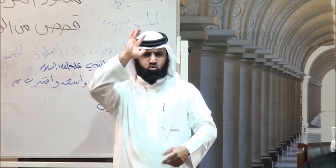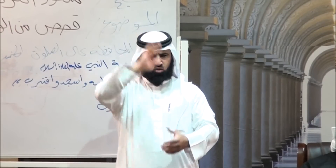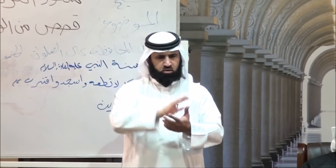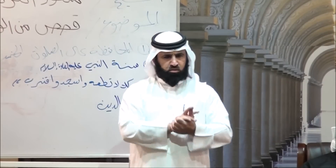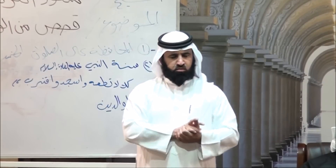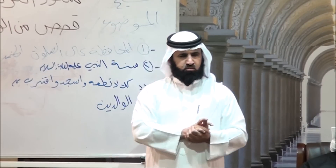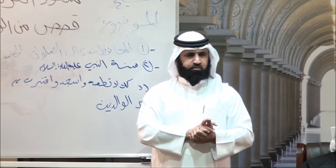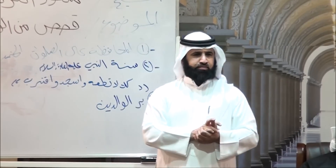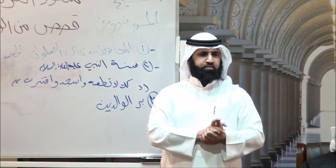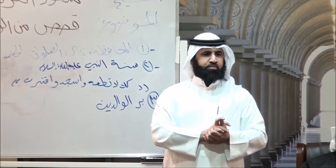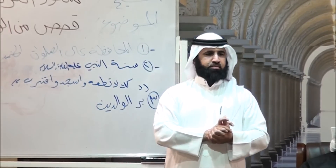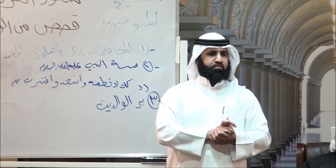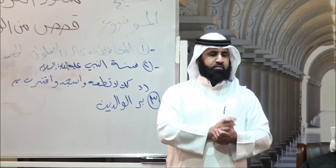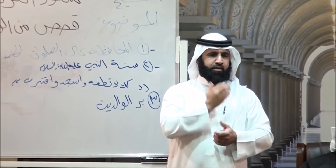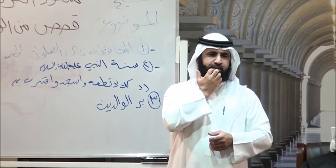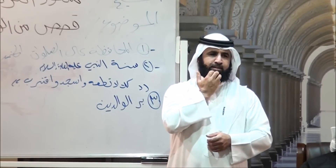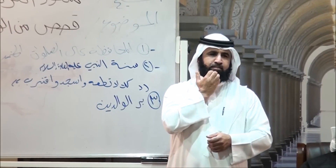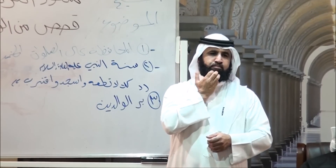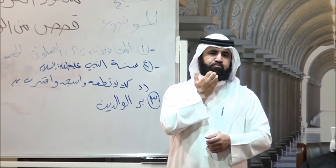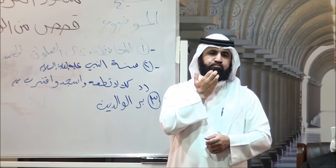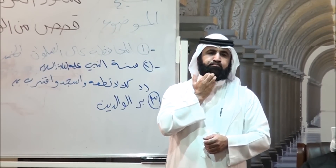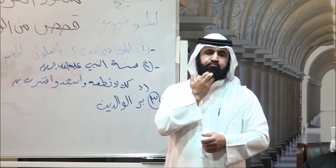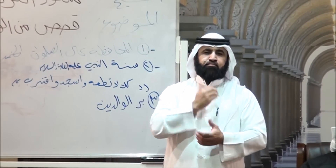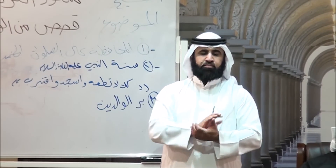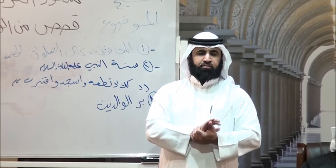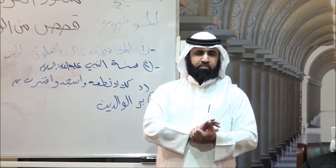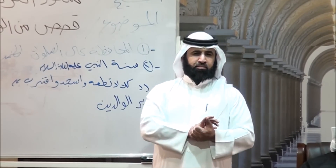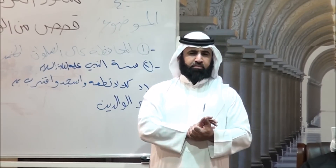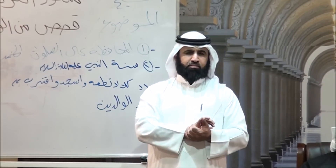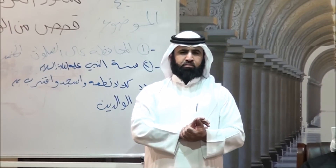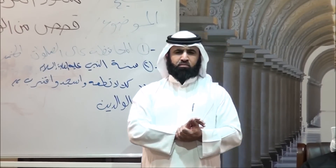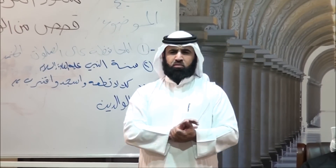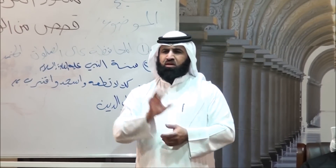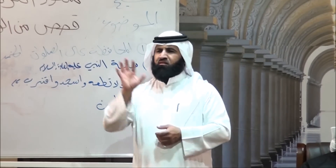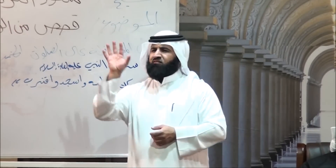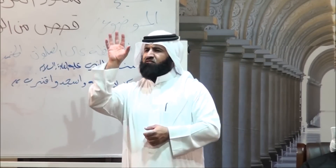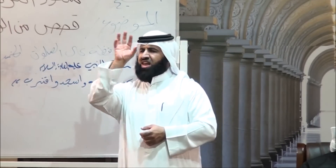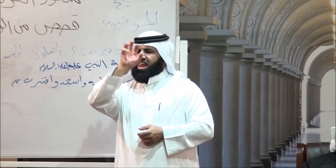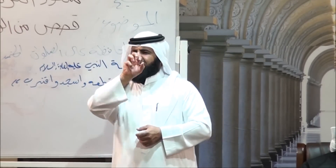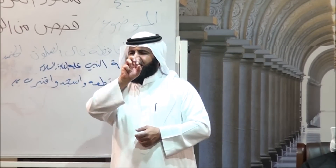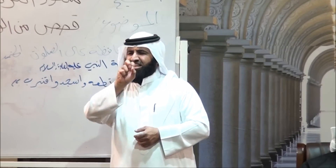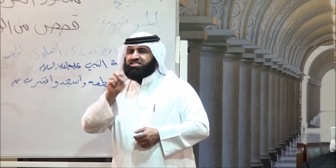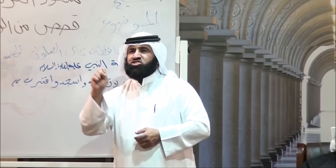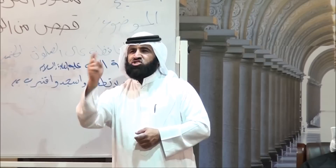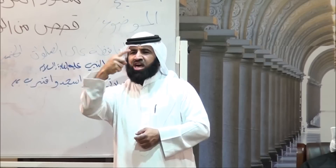قال: وفي آخر ليلة من شهر شعبان